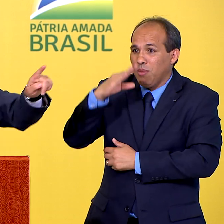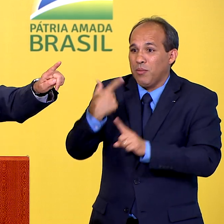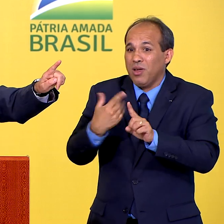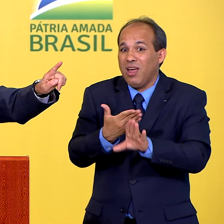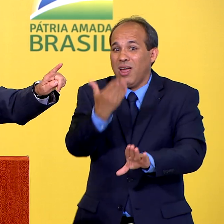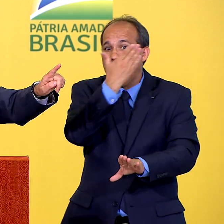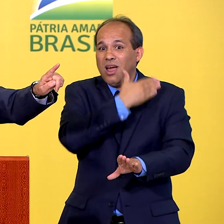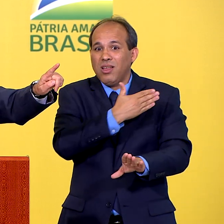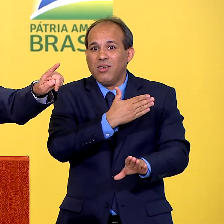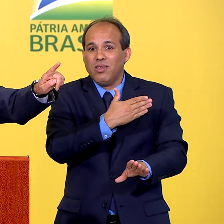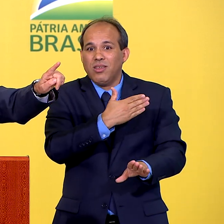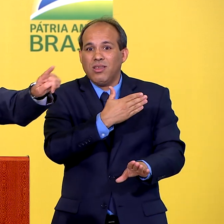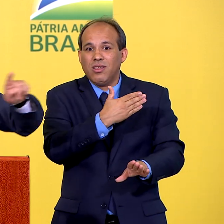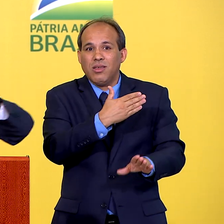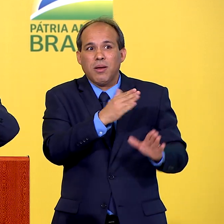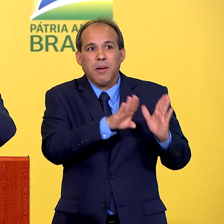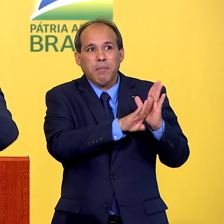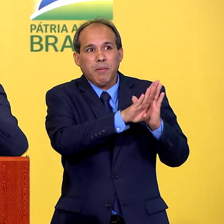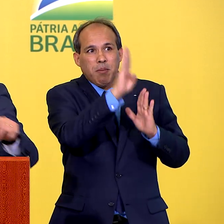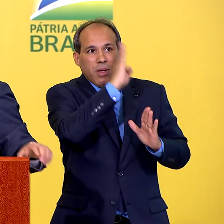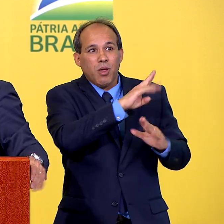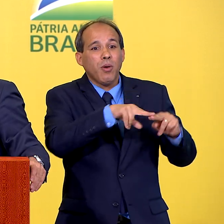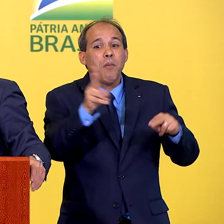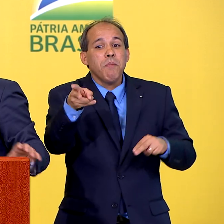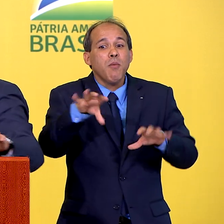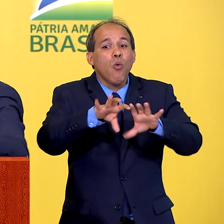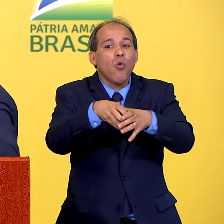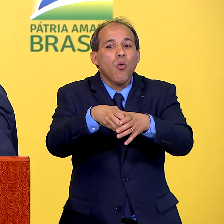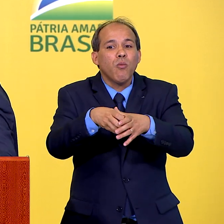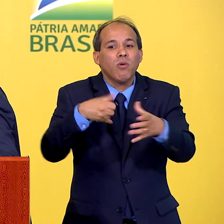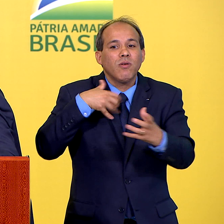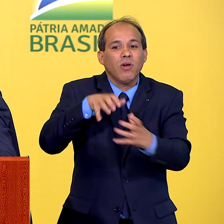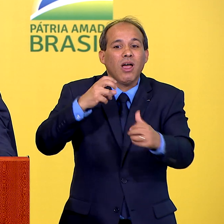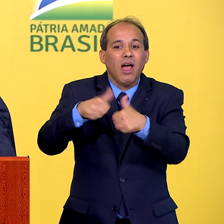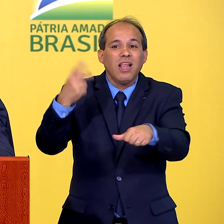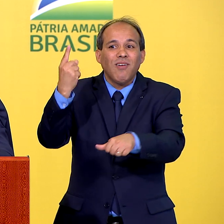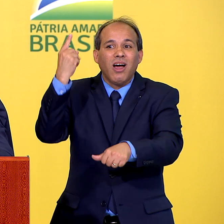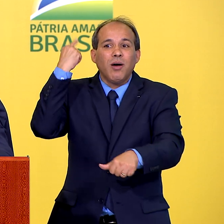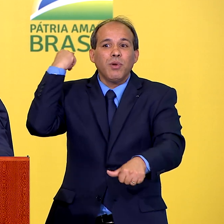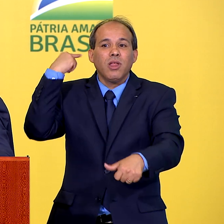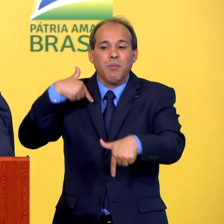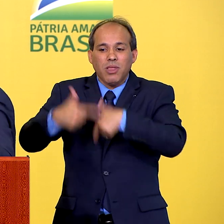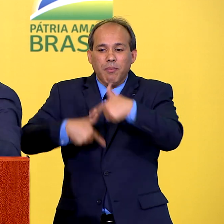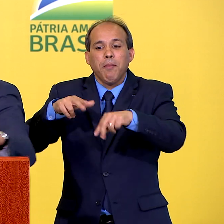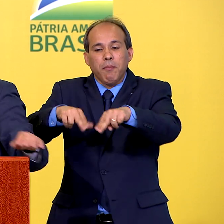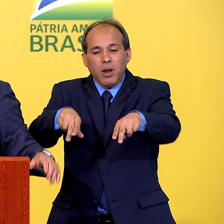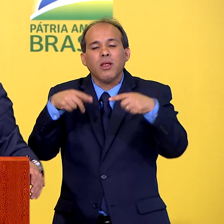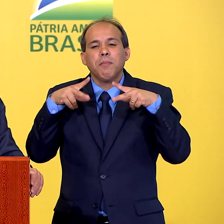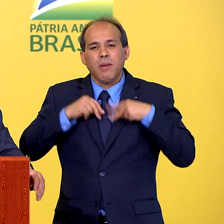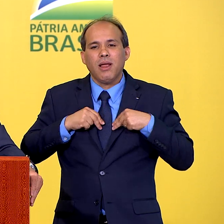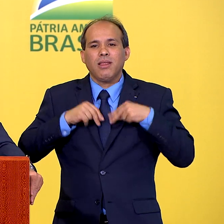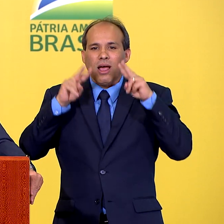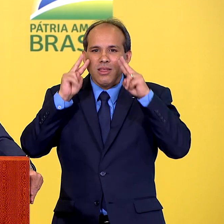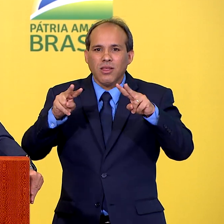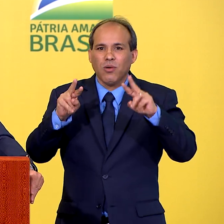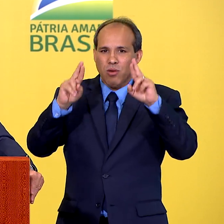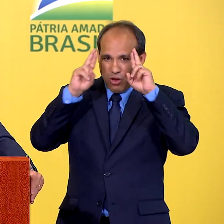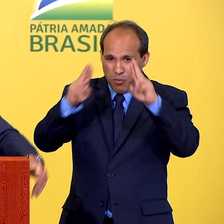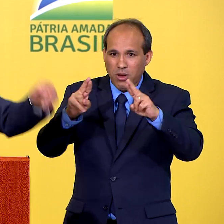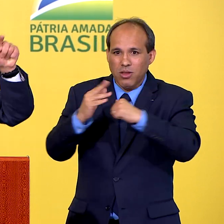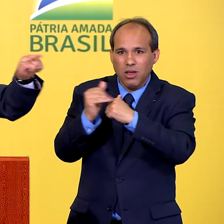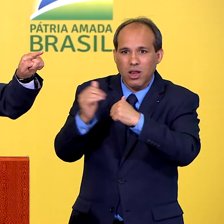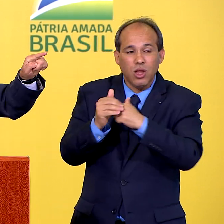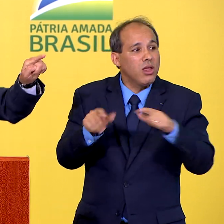crescendo, eles sustentaram o Brasil. E por isso, eles merecem atenção, respeito e carinho. E é o que as equipes do